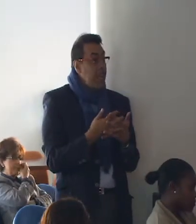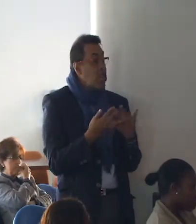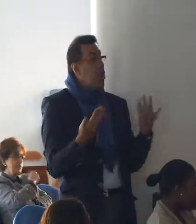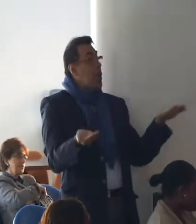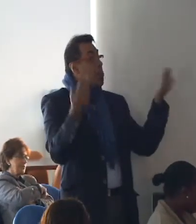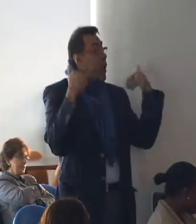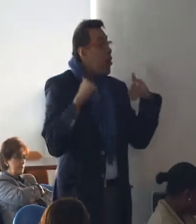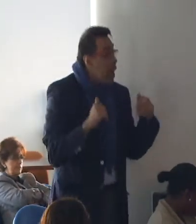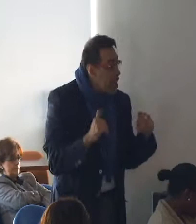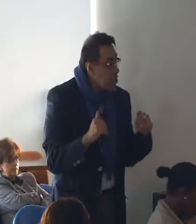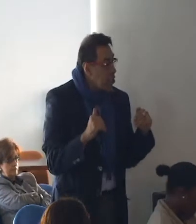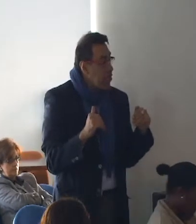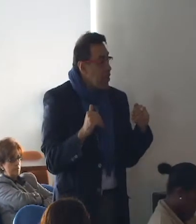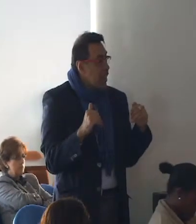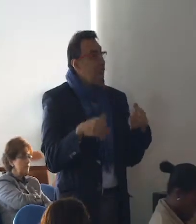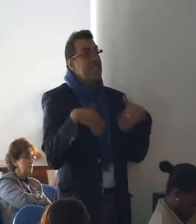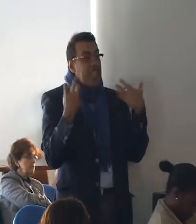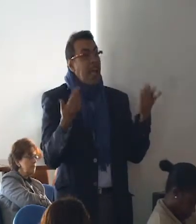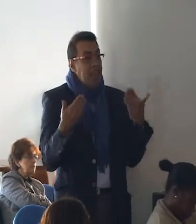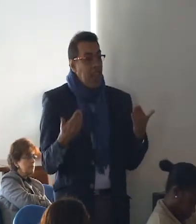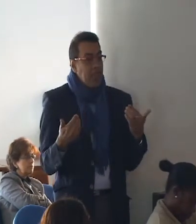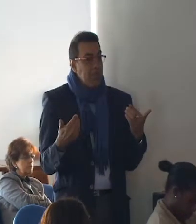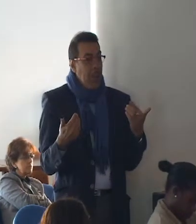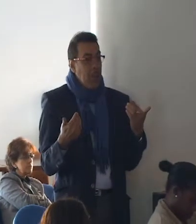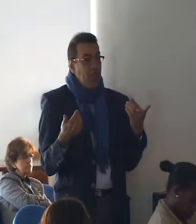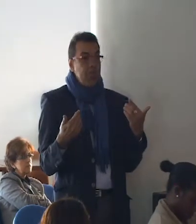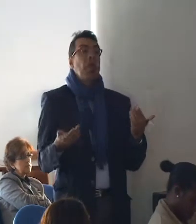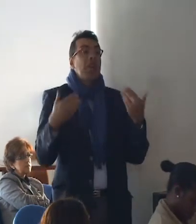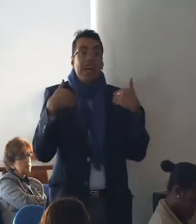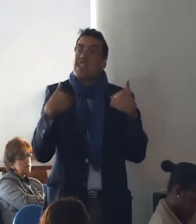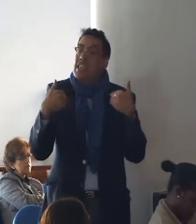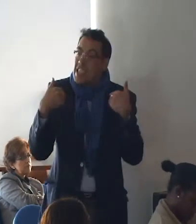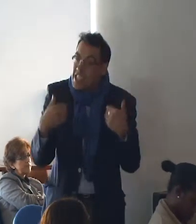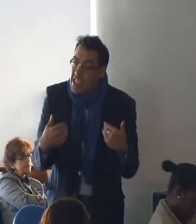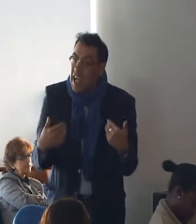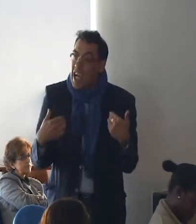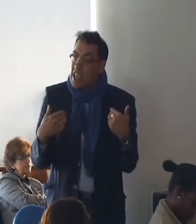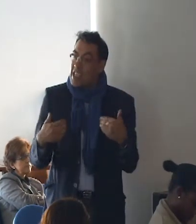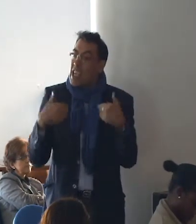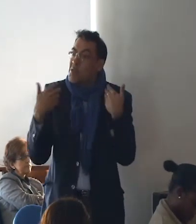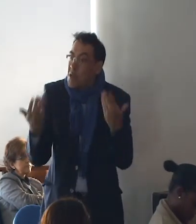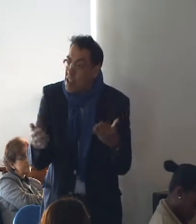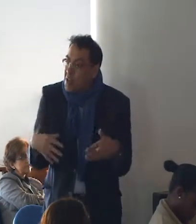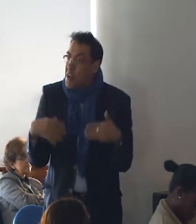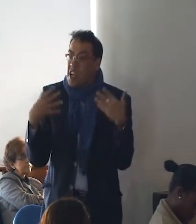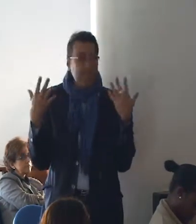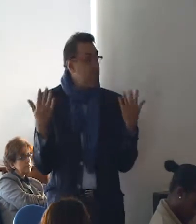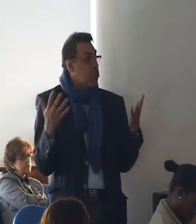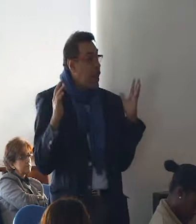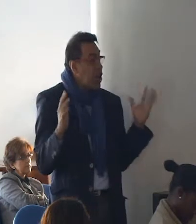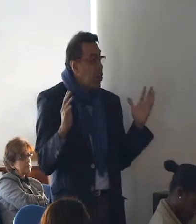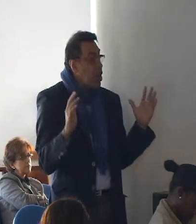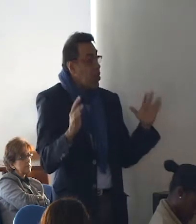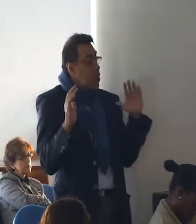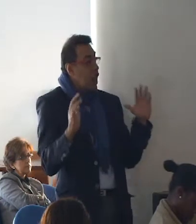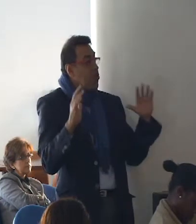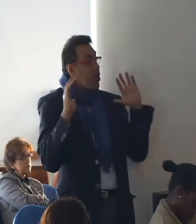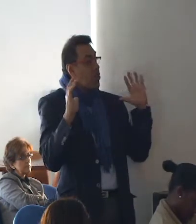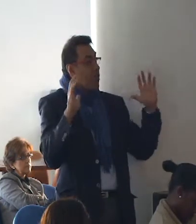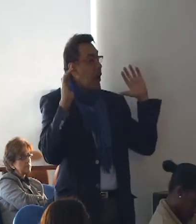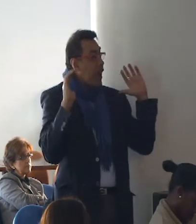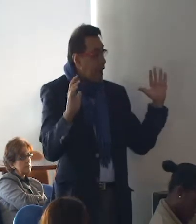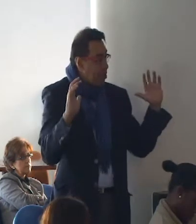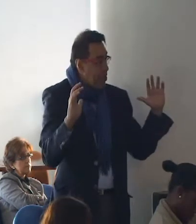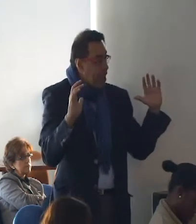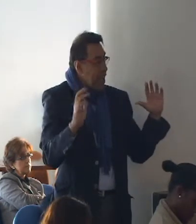los procesos de comunicación, pero eso está determinado por las necesidades específicas del sujeto.